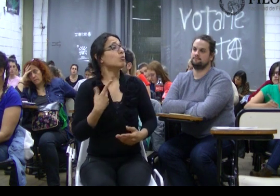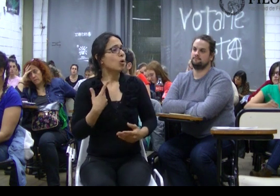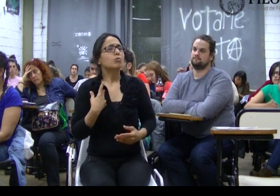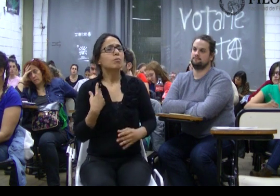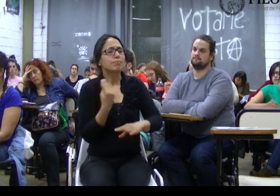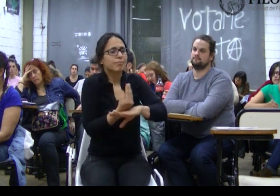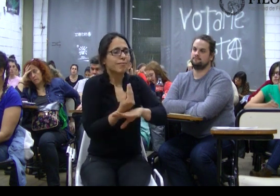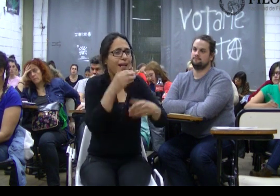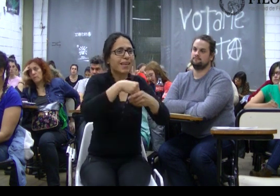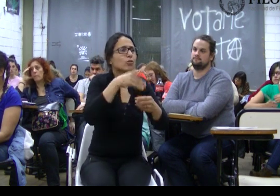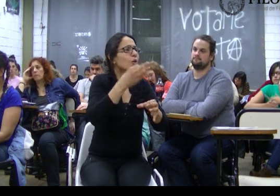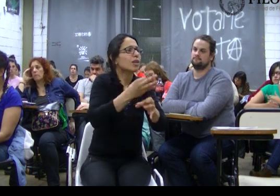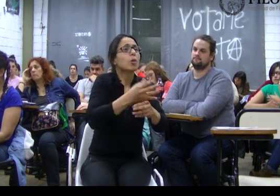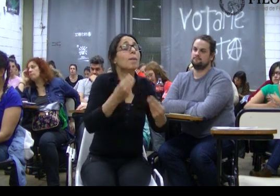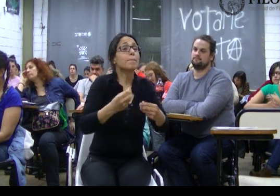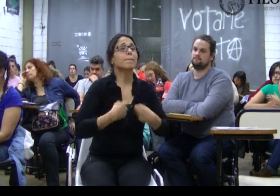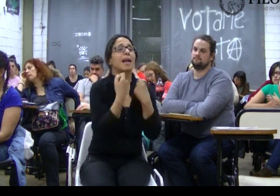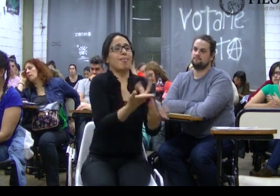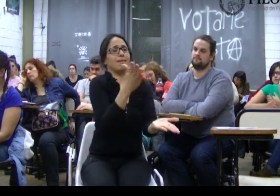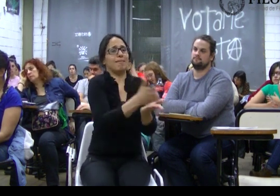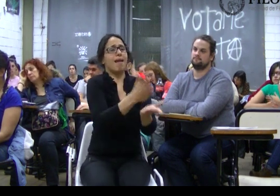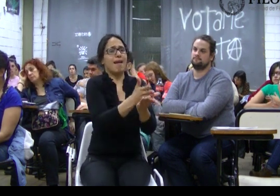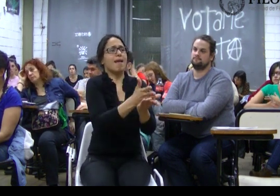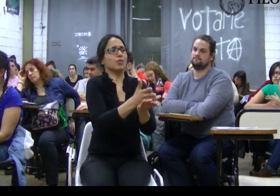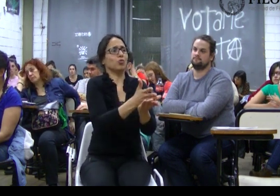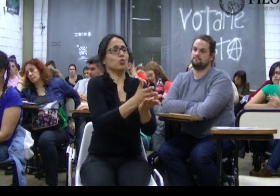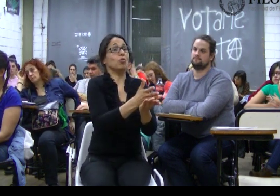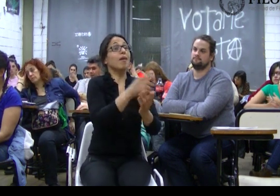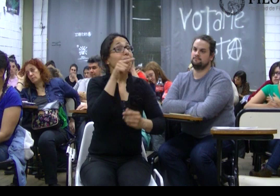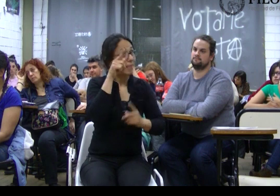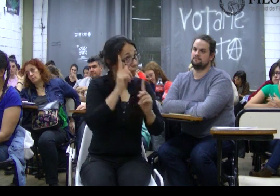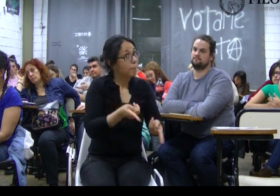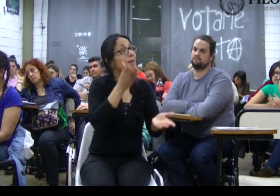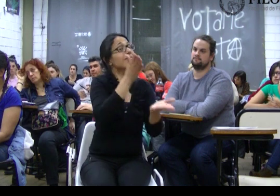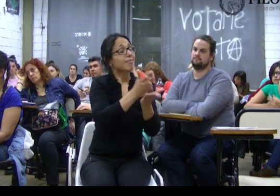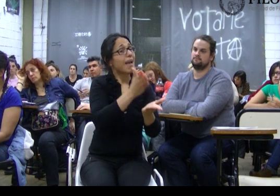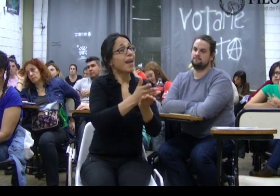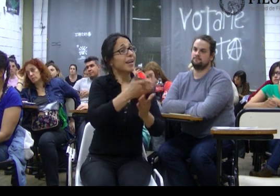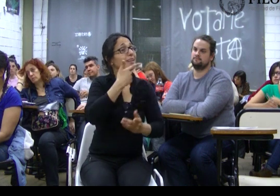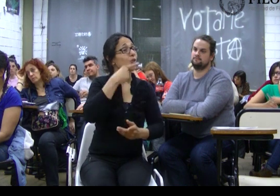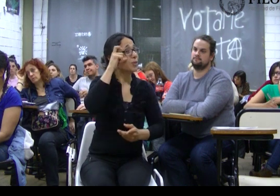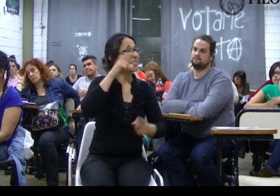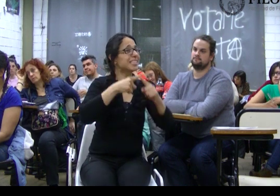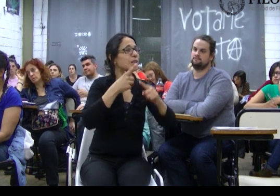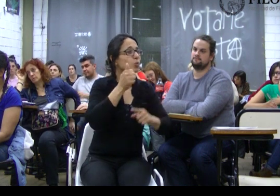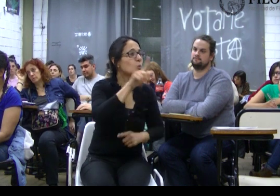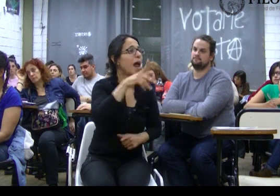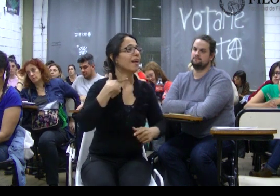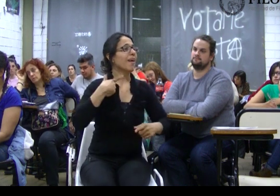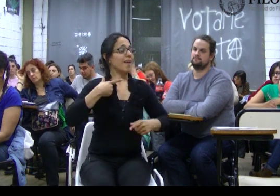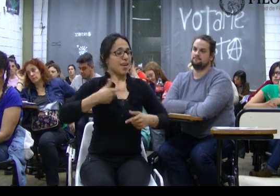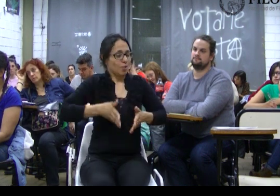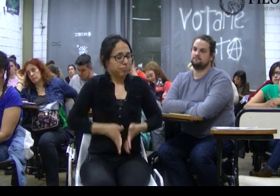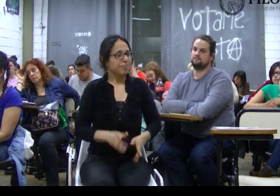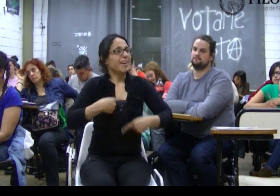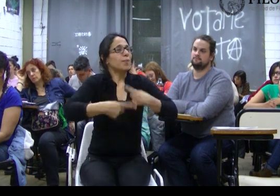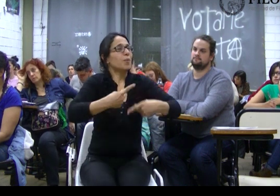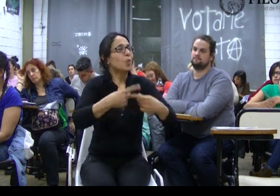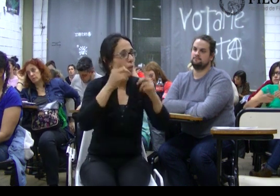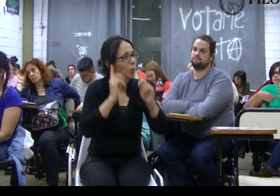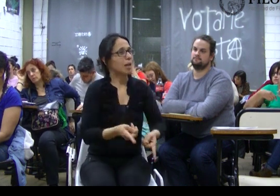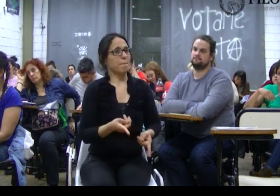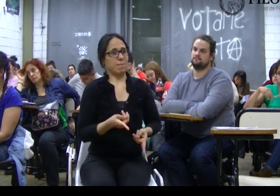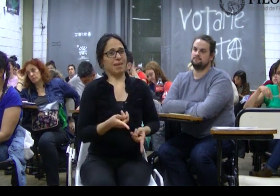derechos. Esos derechos son también sexuales y reproductivos. Entonces, Enseñar a construir